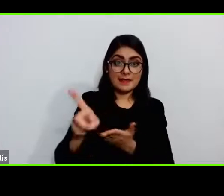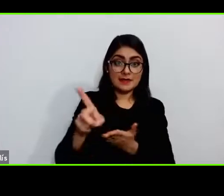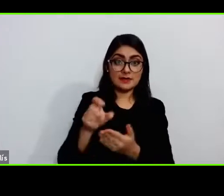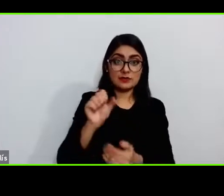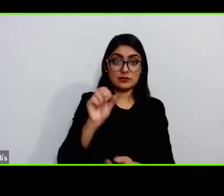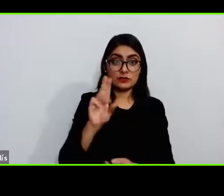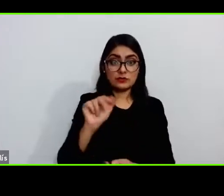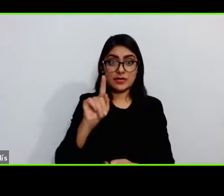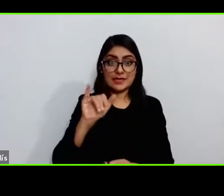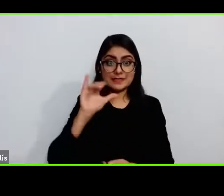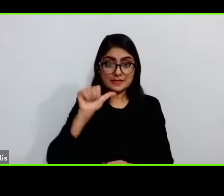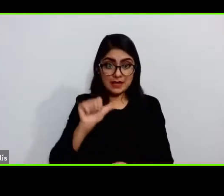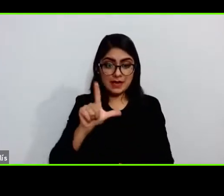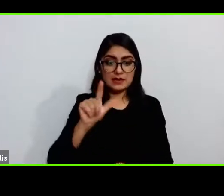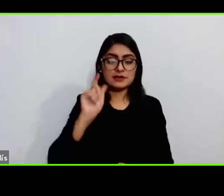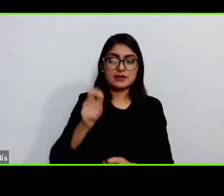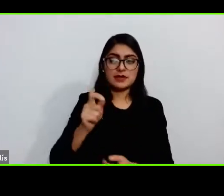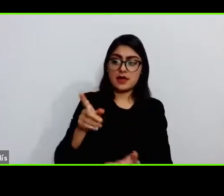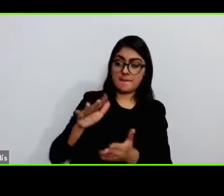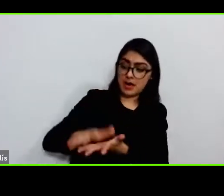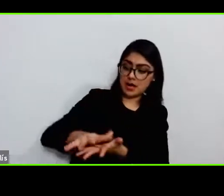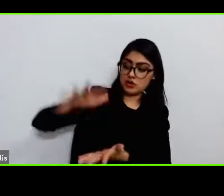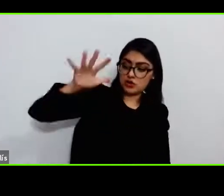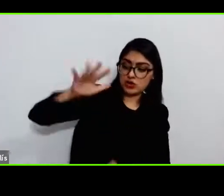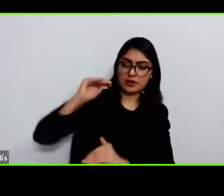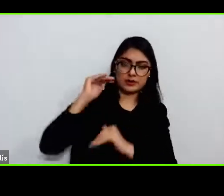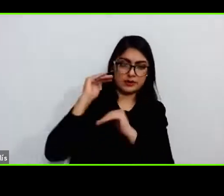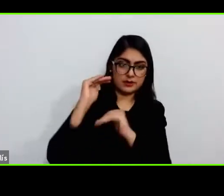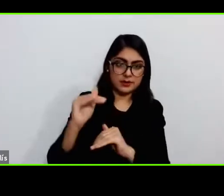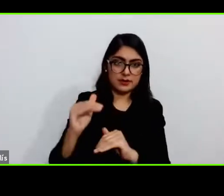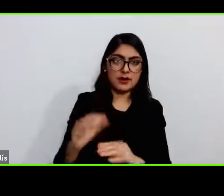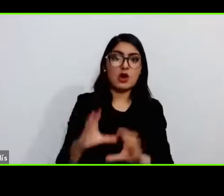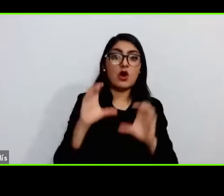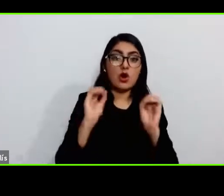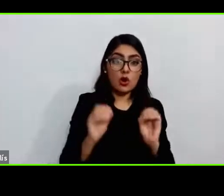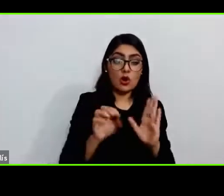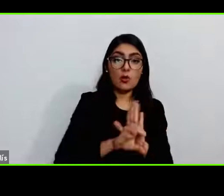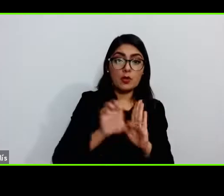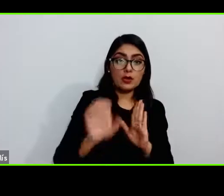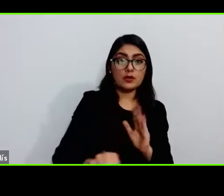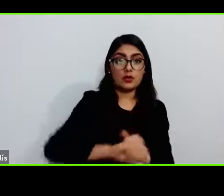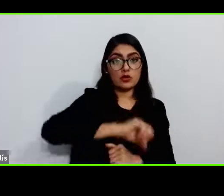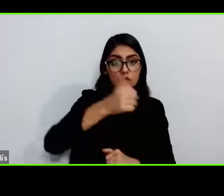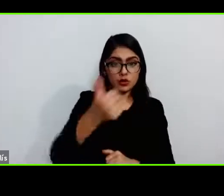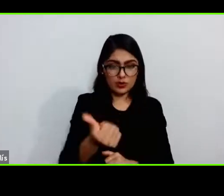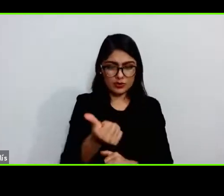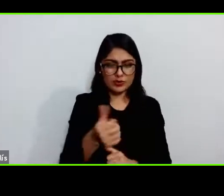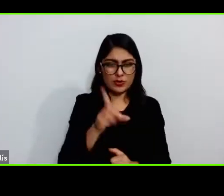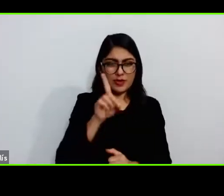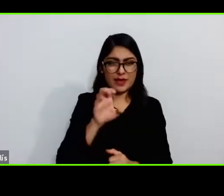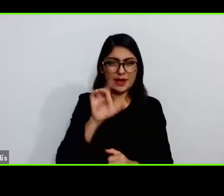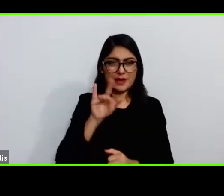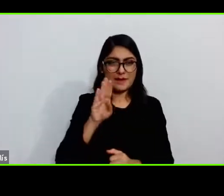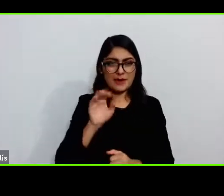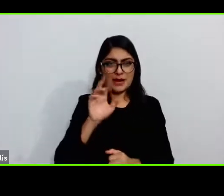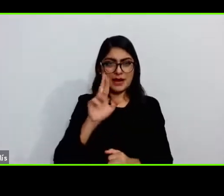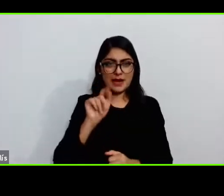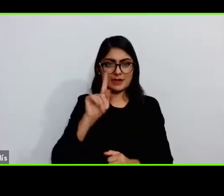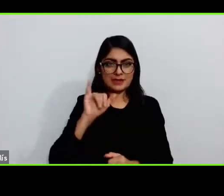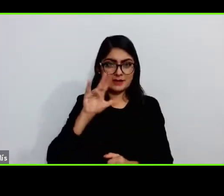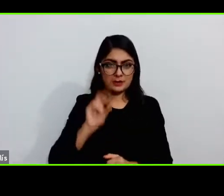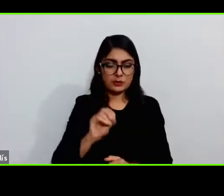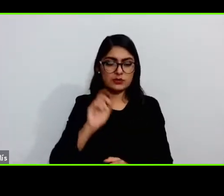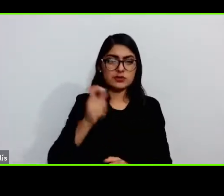deliberativa de la democracia que es más escéptica sobre ese papel de límites frente a las mayorías, sino que más bien son objeto de nuestra discusión